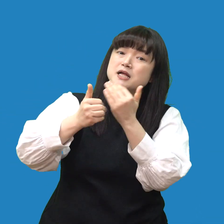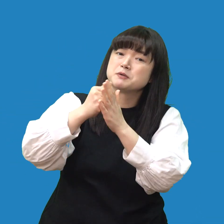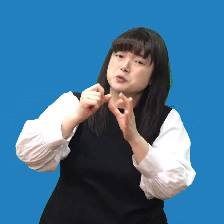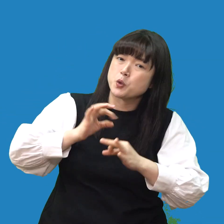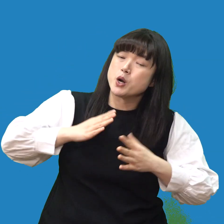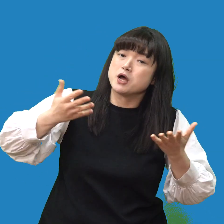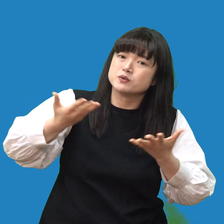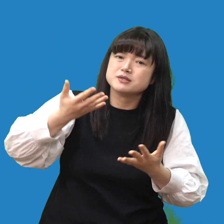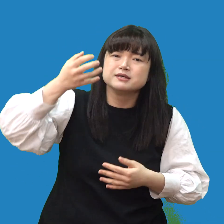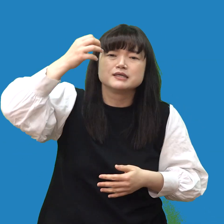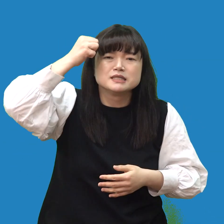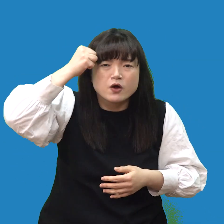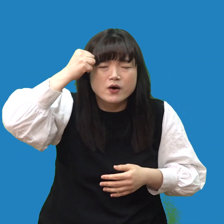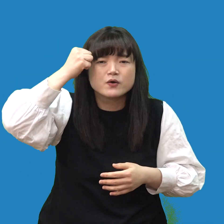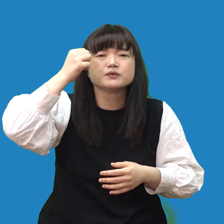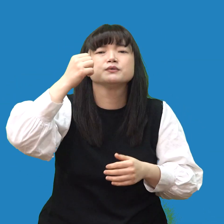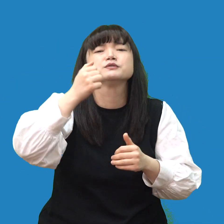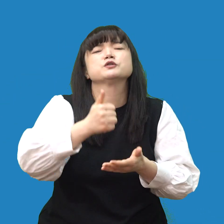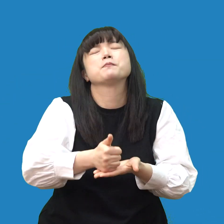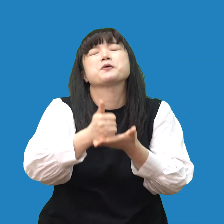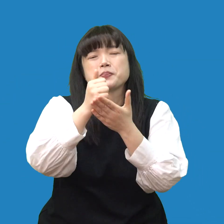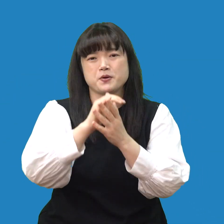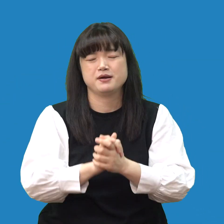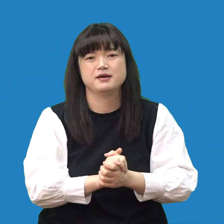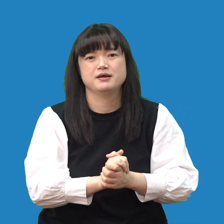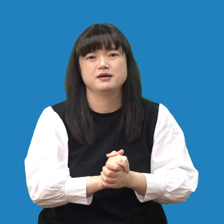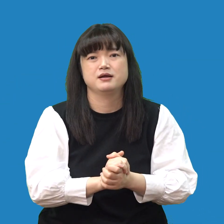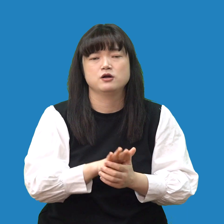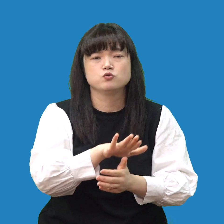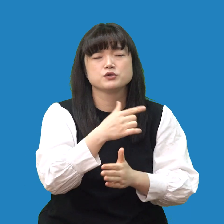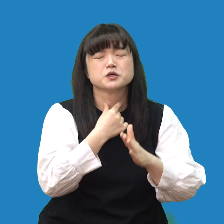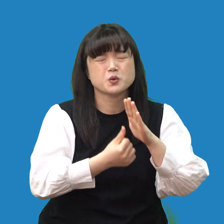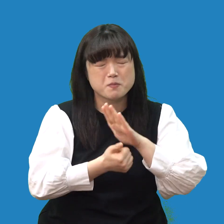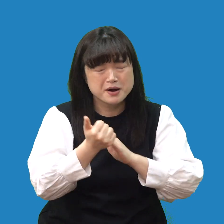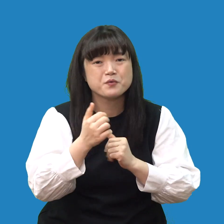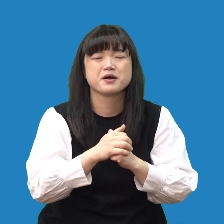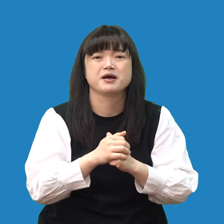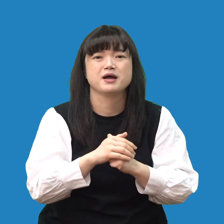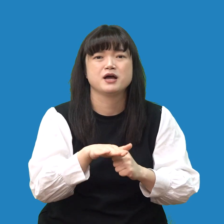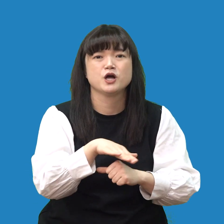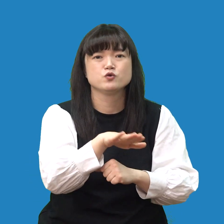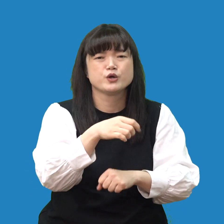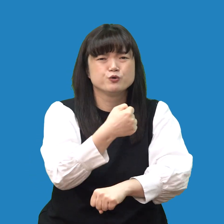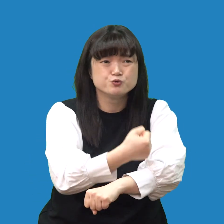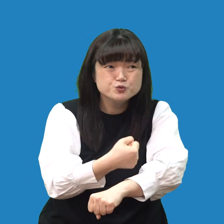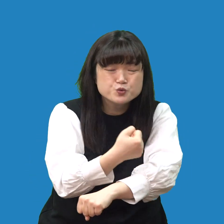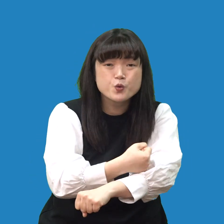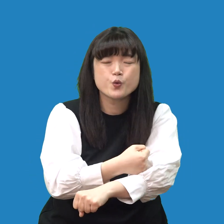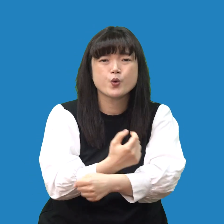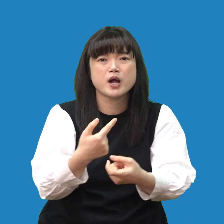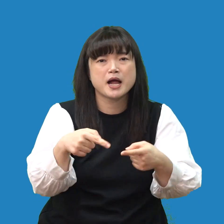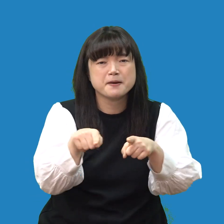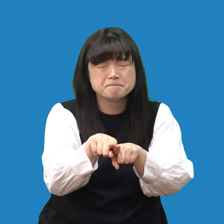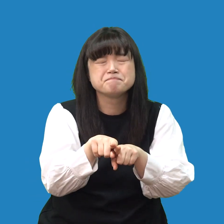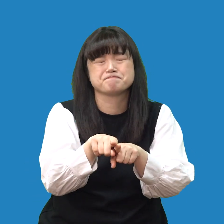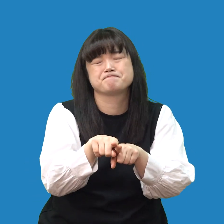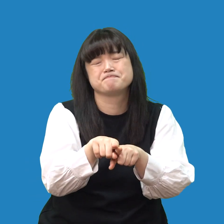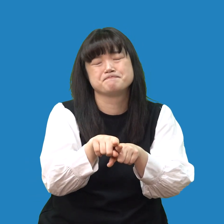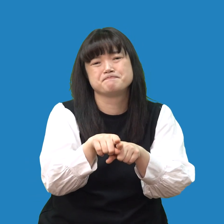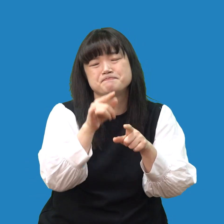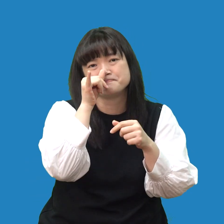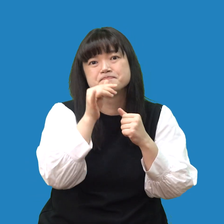일을 기억하며 섬겼더라. 우리의 소망과 우리의 수고가 함께 맞물려